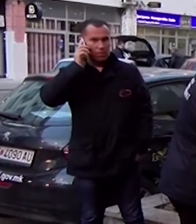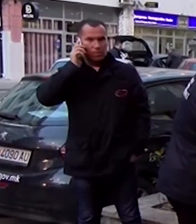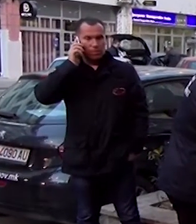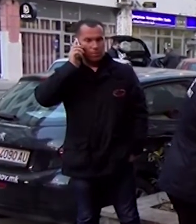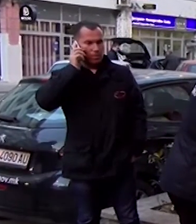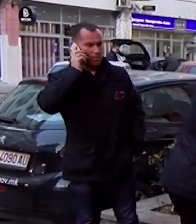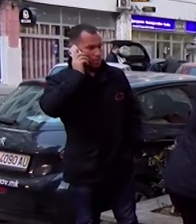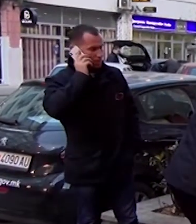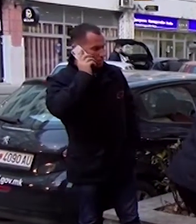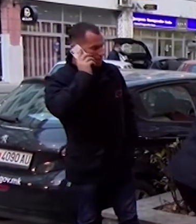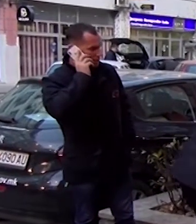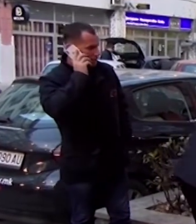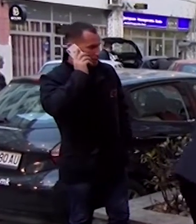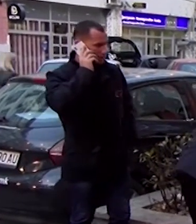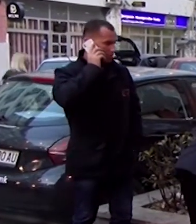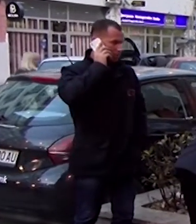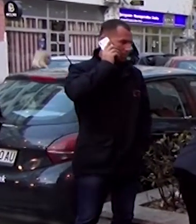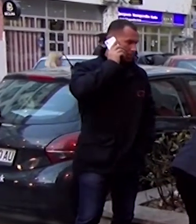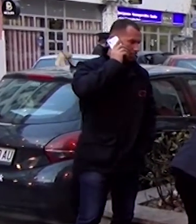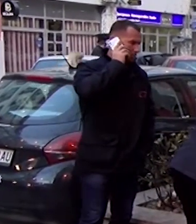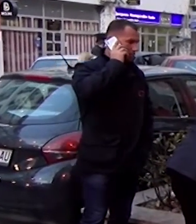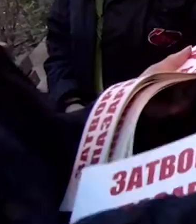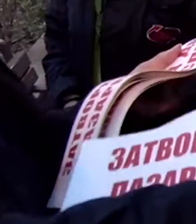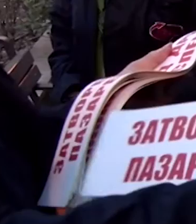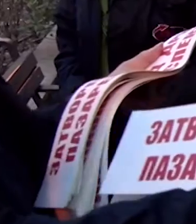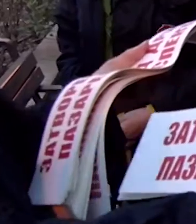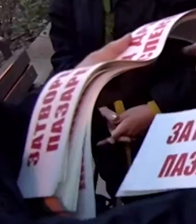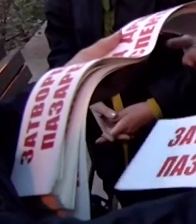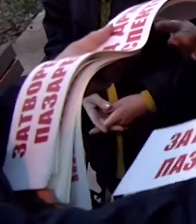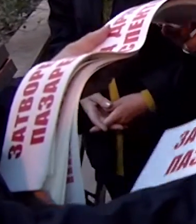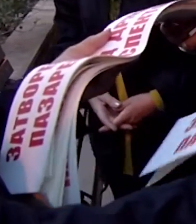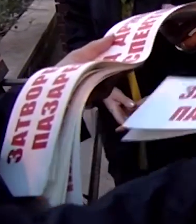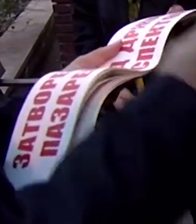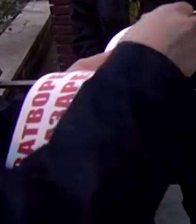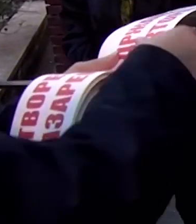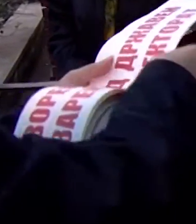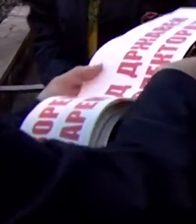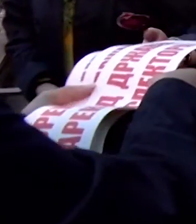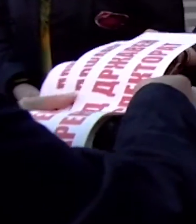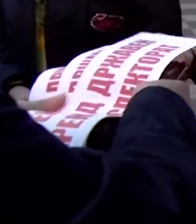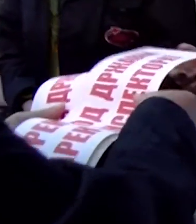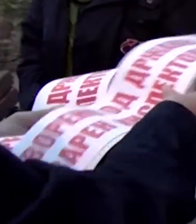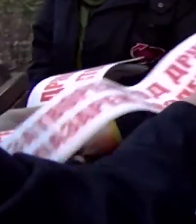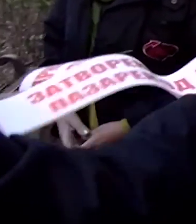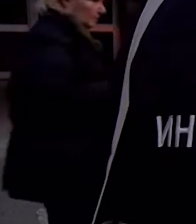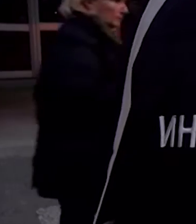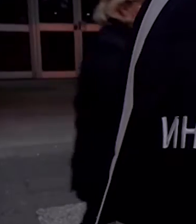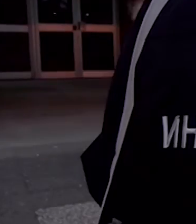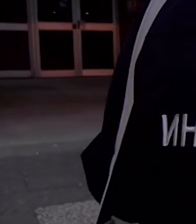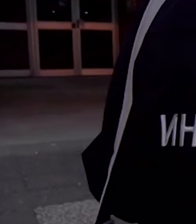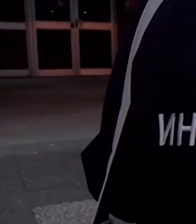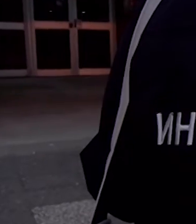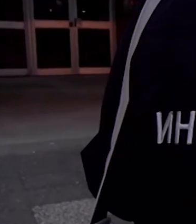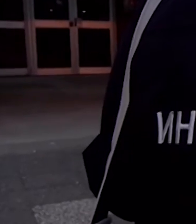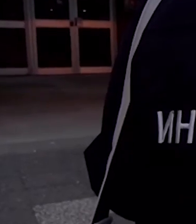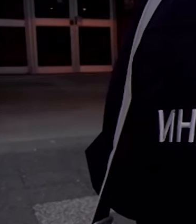Делчево, Ресен, Прилеп, Кичево и во Скопје, евидентирани се 18 прекршока за непочитување на одлуката за лична заштита и еден прекршок по одлука